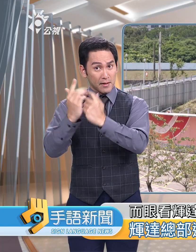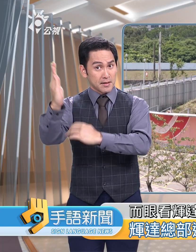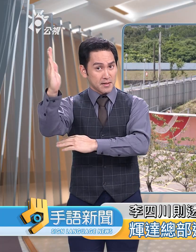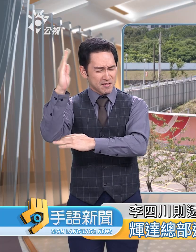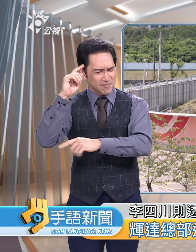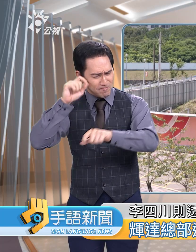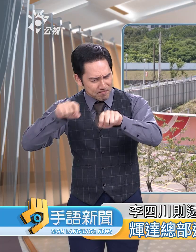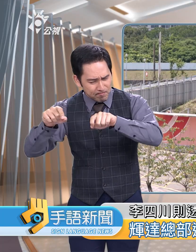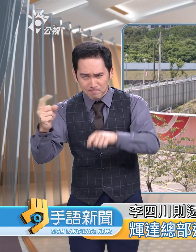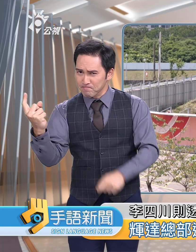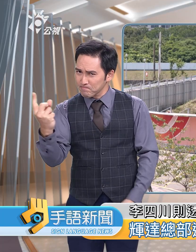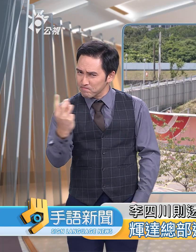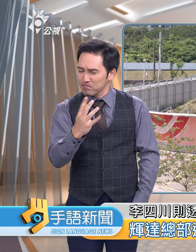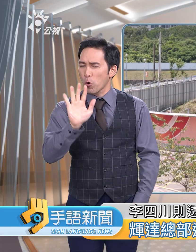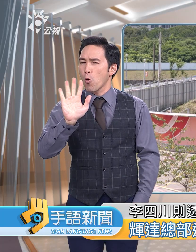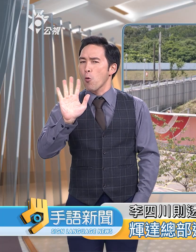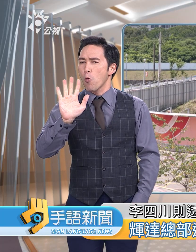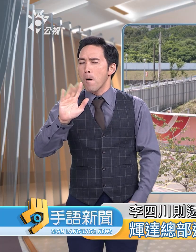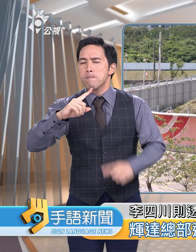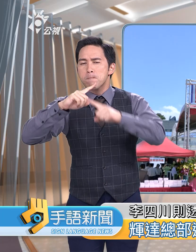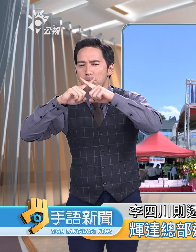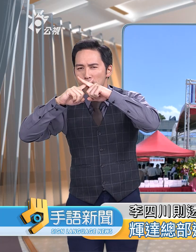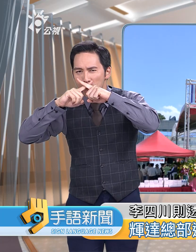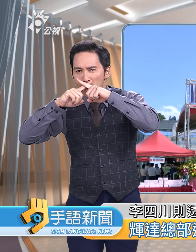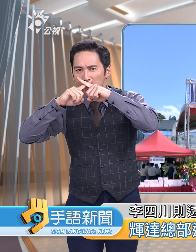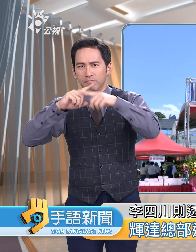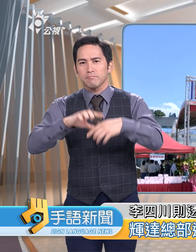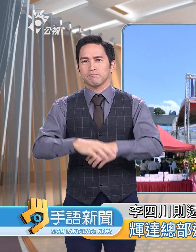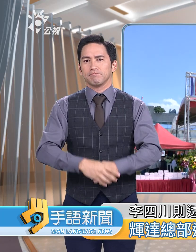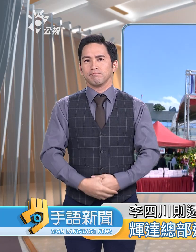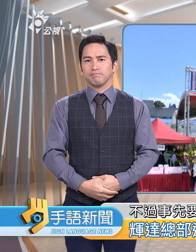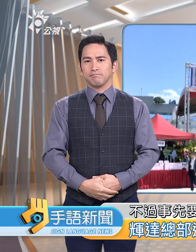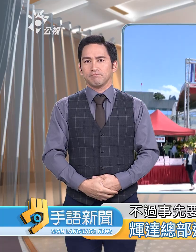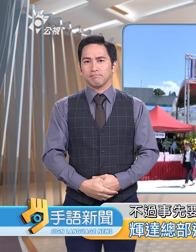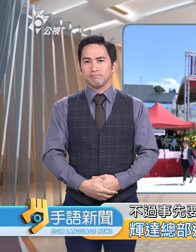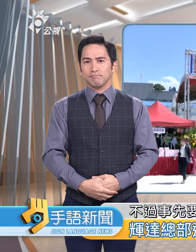四川则透露市府另有多个备案，不过要保密。